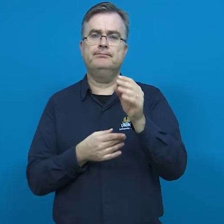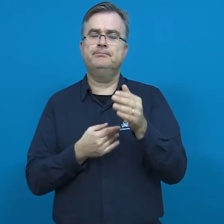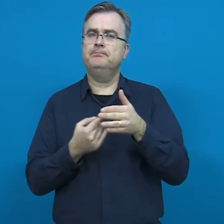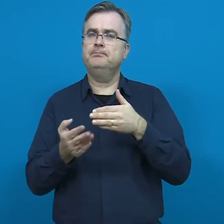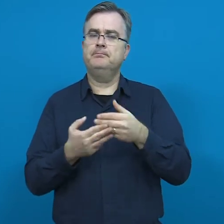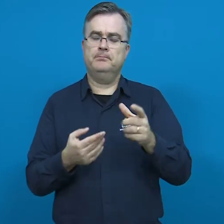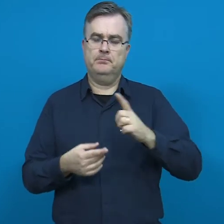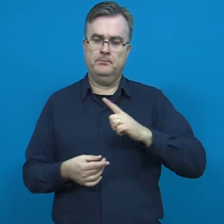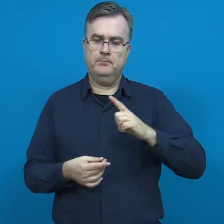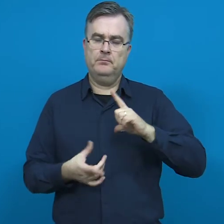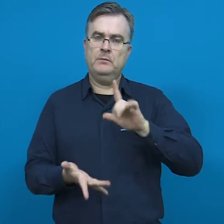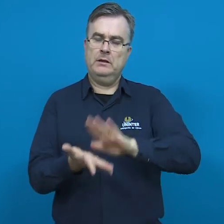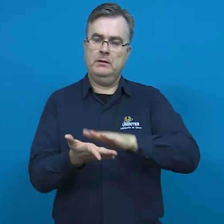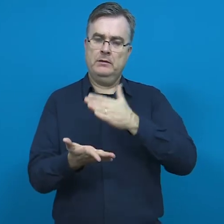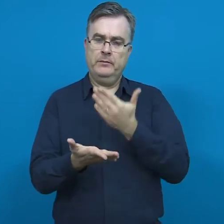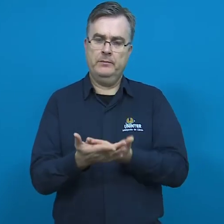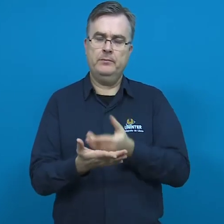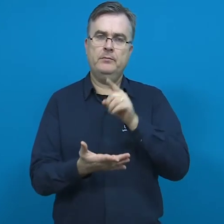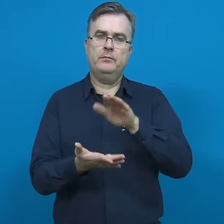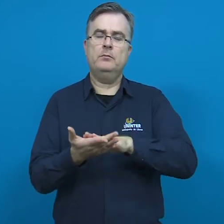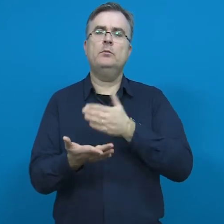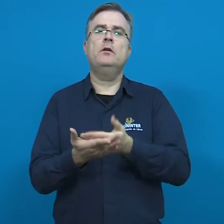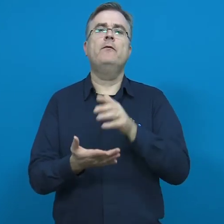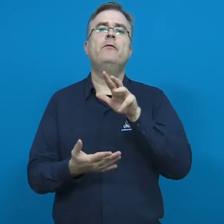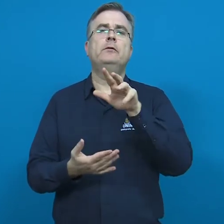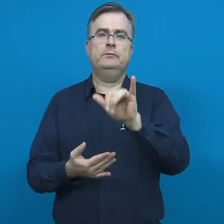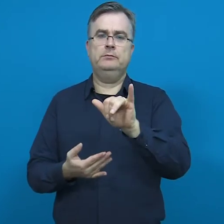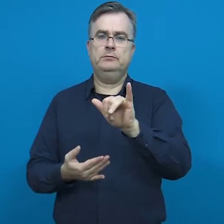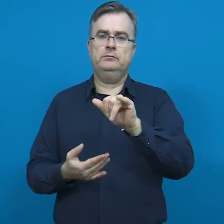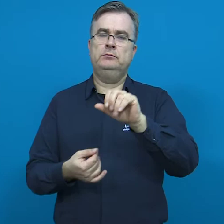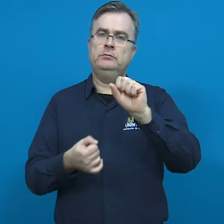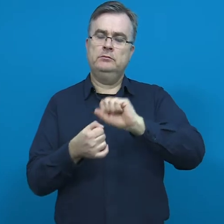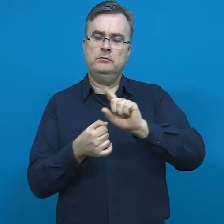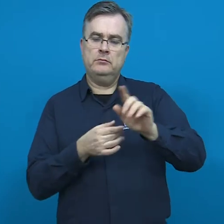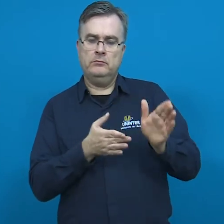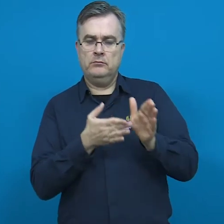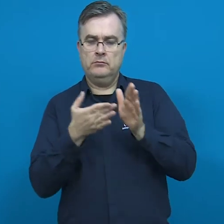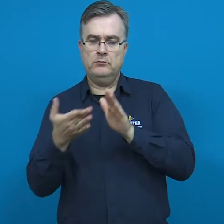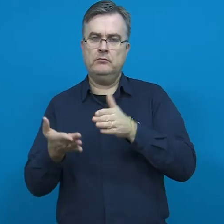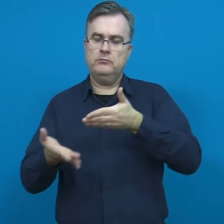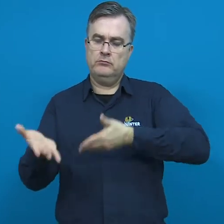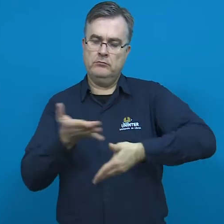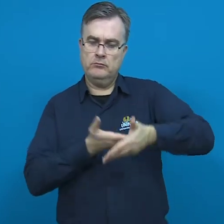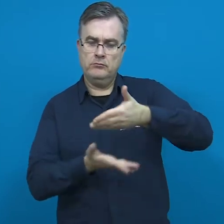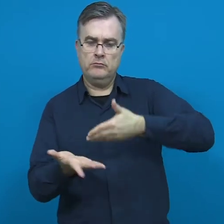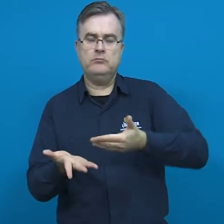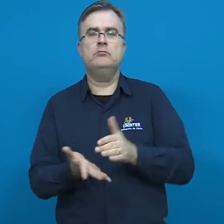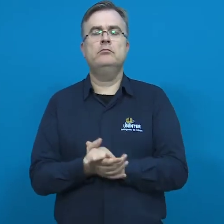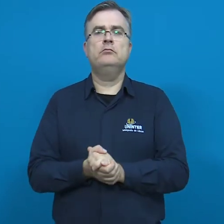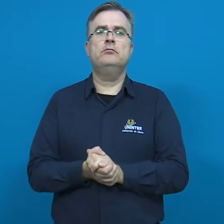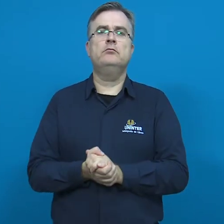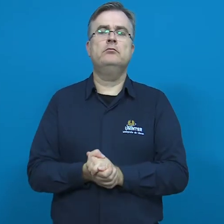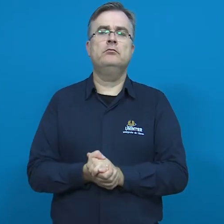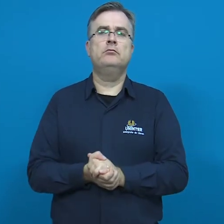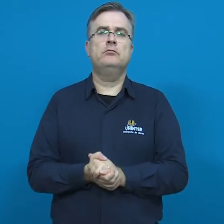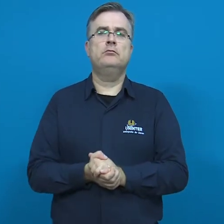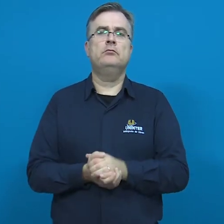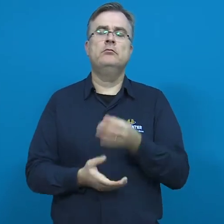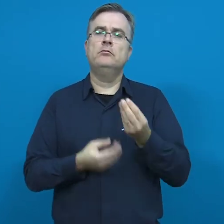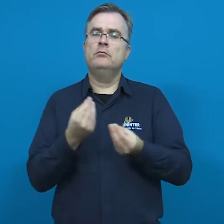teologia, né, mesmo que tenha lá um intérprete, né, e o intérprete vai fazer esse processo de mediação,